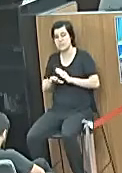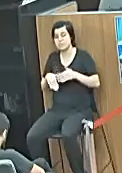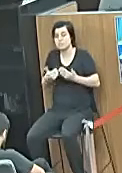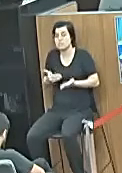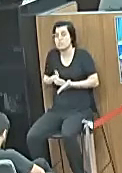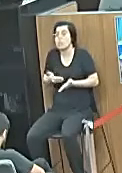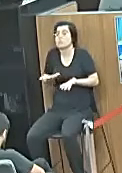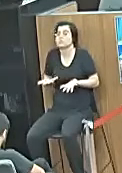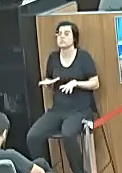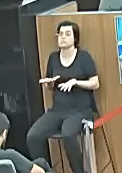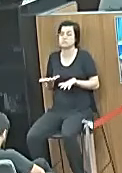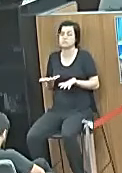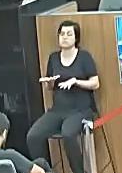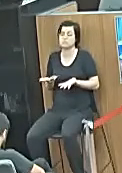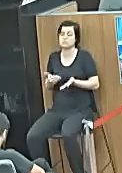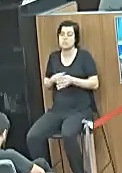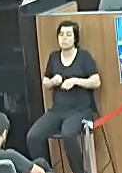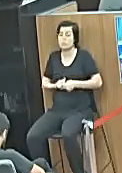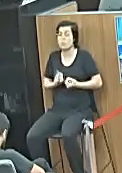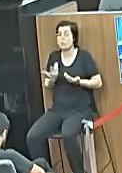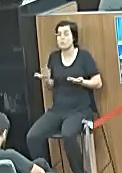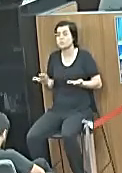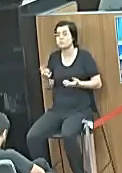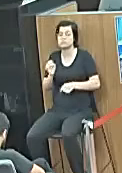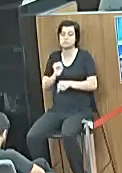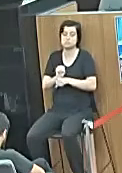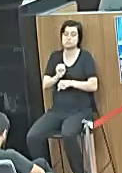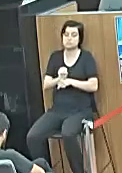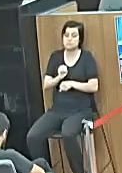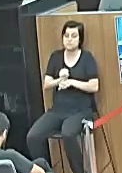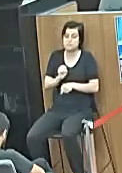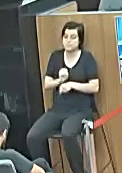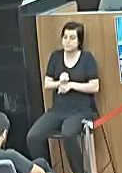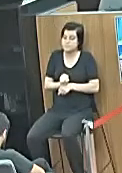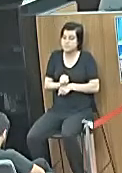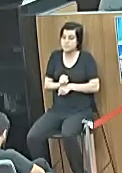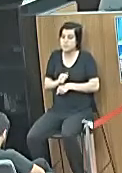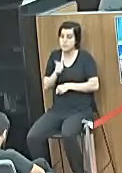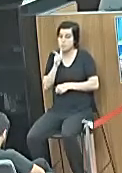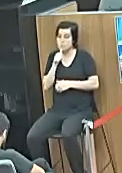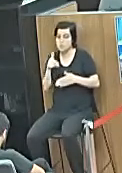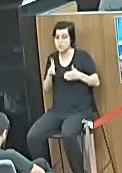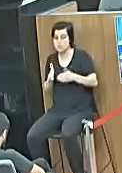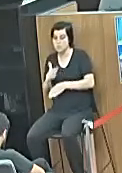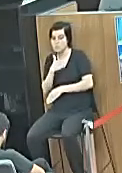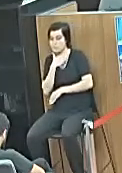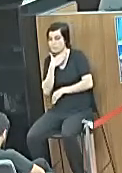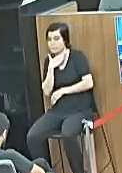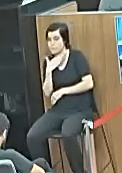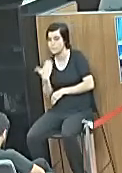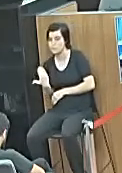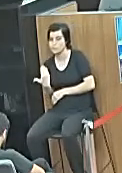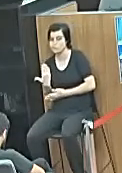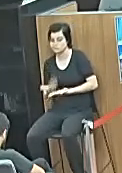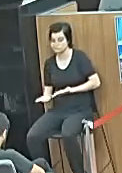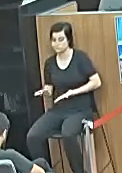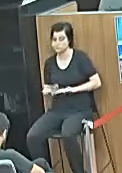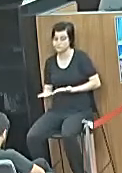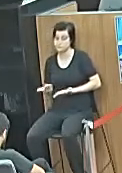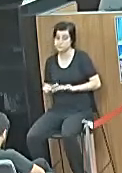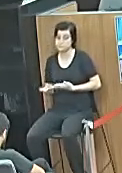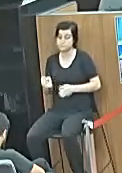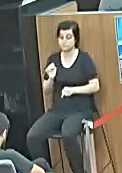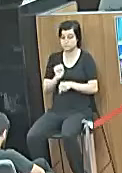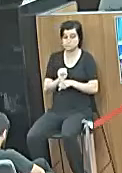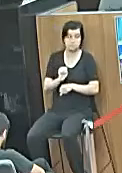até quando a gente vai esperar até os nossos rios morrerem até quando a gente